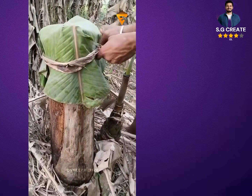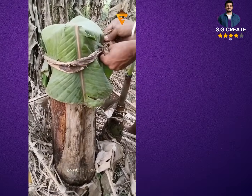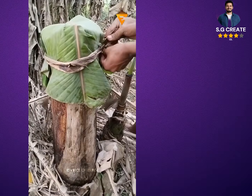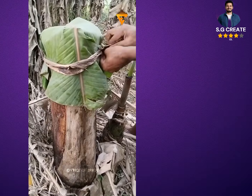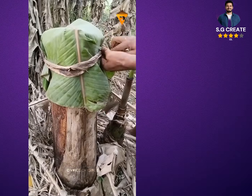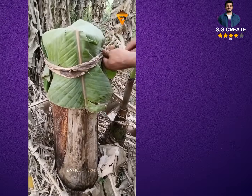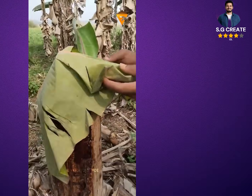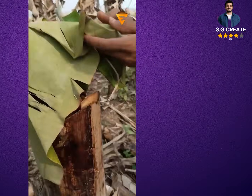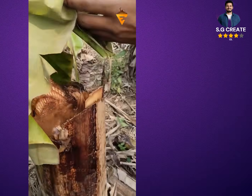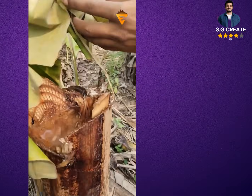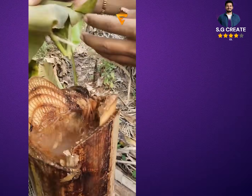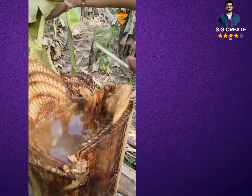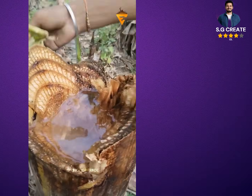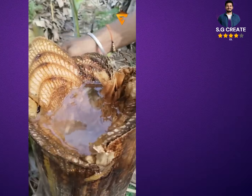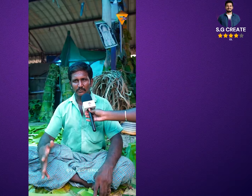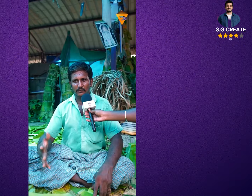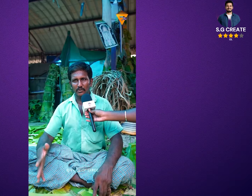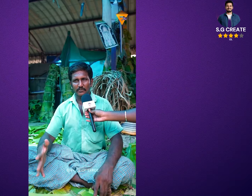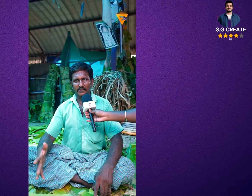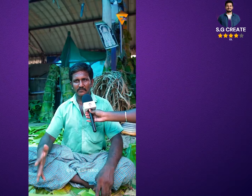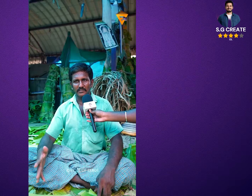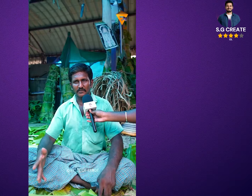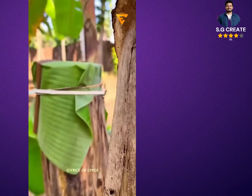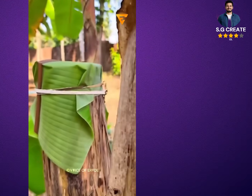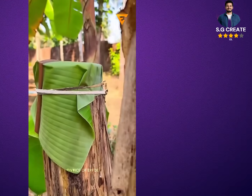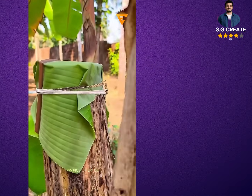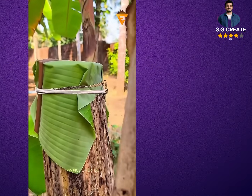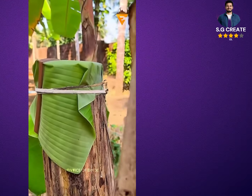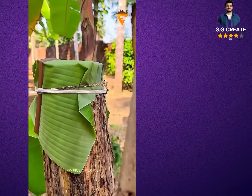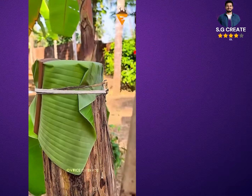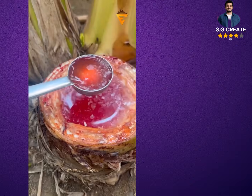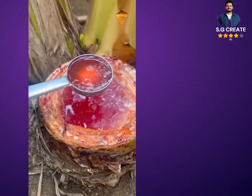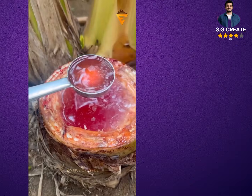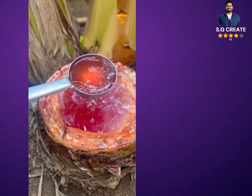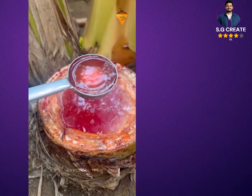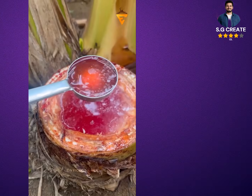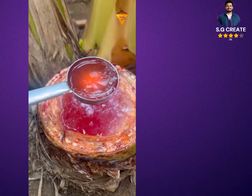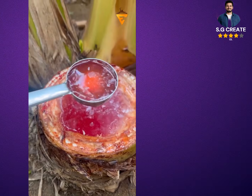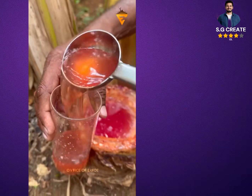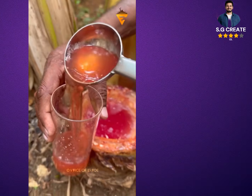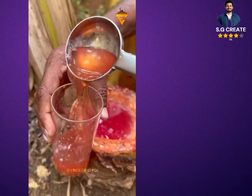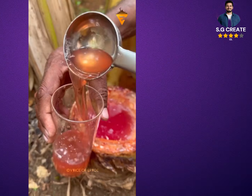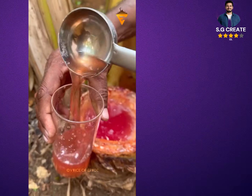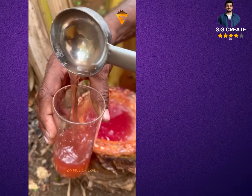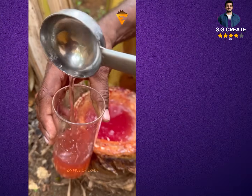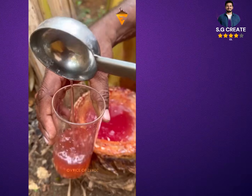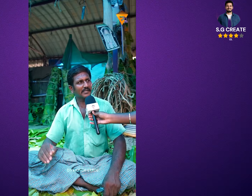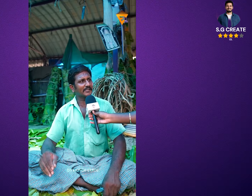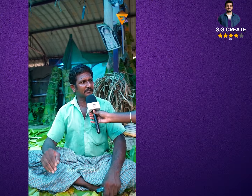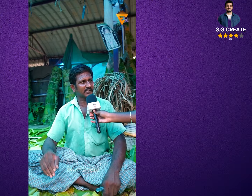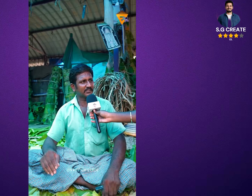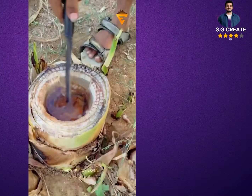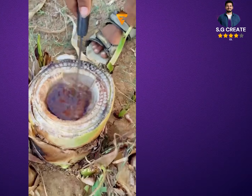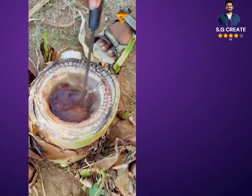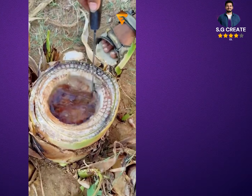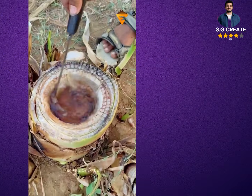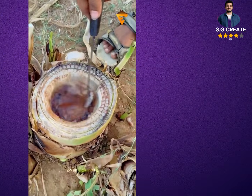தொந்தரவு இருக்கிறவங்களுக்கெல்லாம் அந்த நீர் வந்து உபயோகப்படுதுன்னு வைங்க. எந்த ஆஸ்பத்திரியும் போக வேண்டியதில்லை. அதுக்கு உகந்தது எதுவுமே கிடையாது. இயற்கை மருந்து.